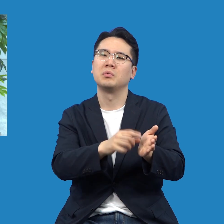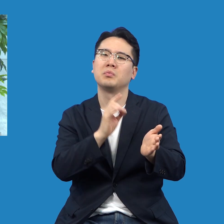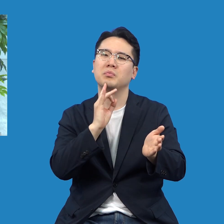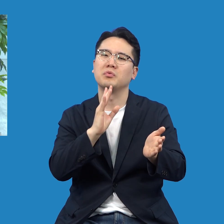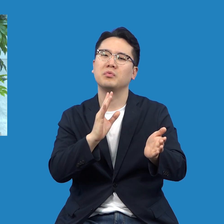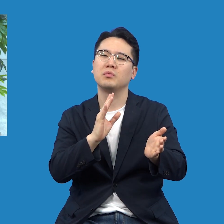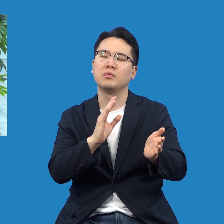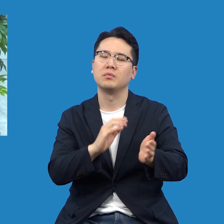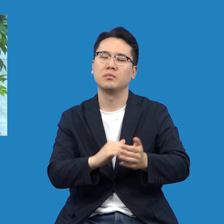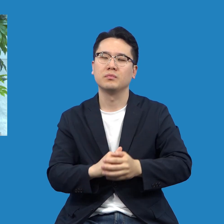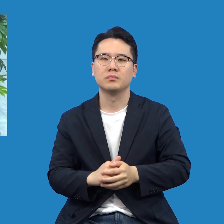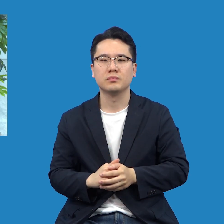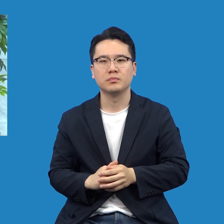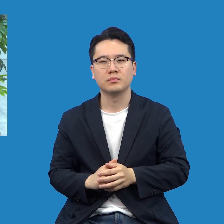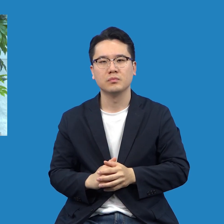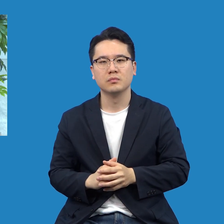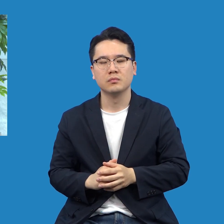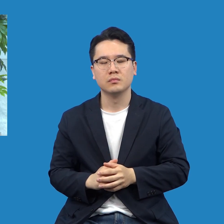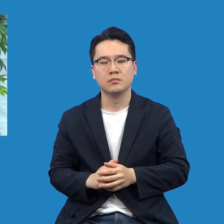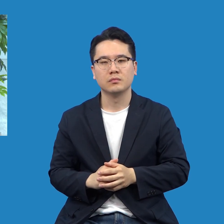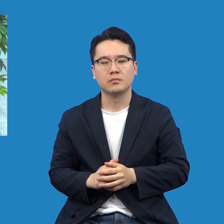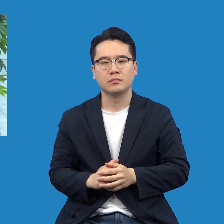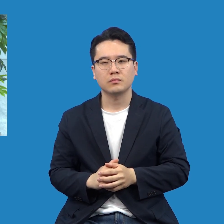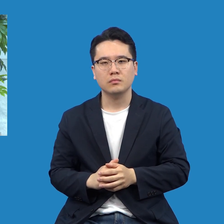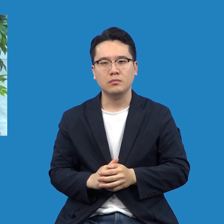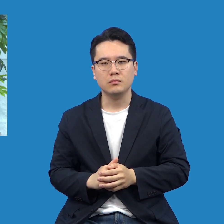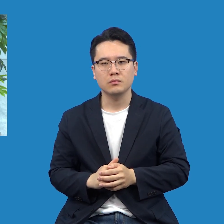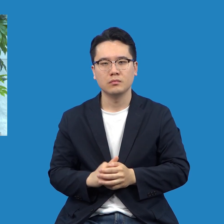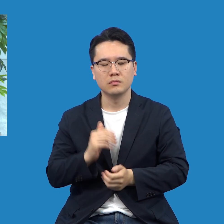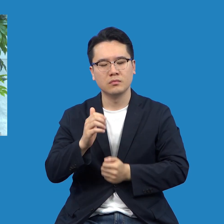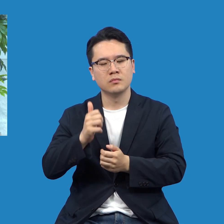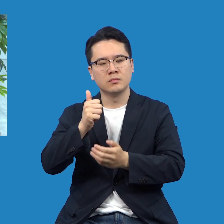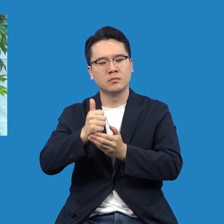있겠습니까? 하나님께서 보시기에 얼마나